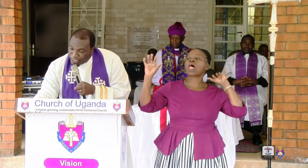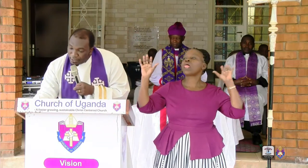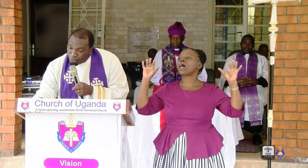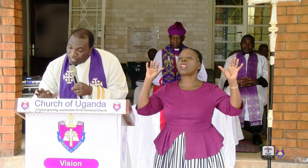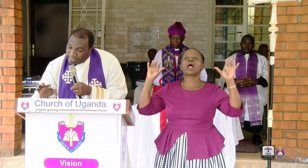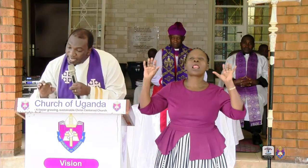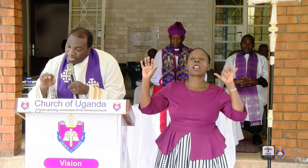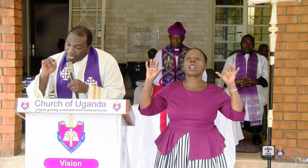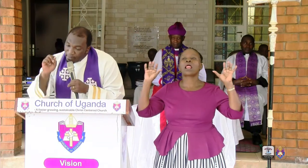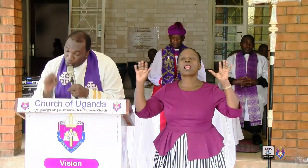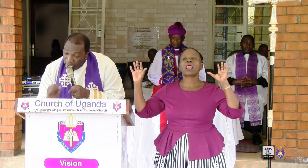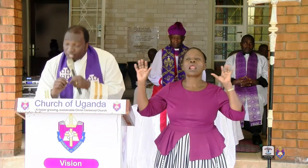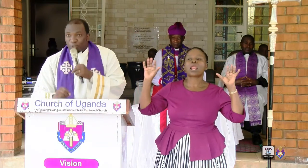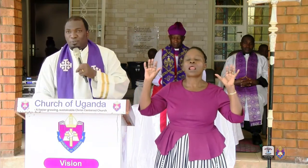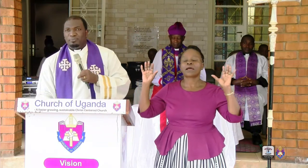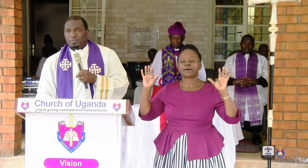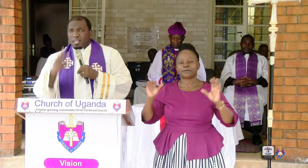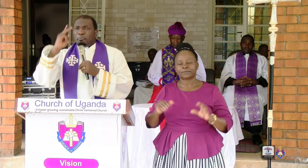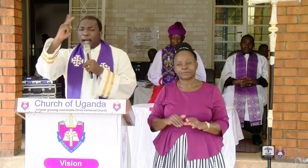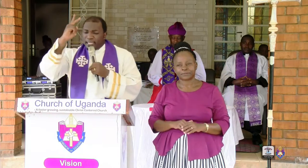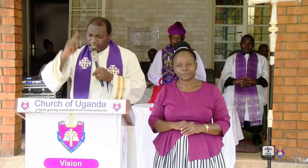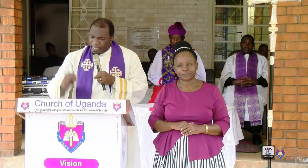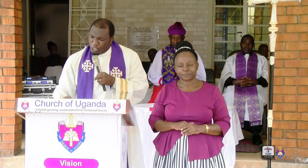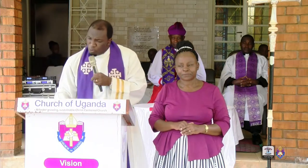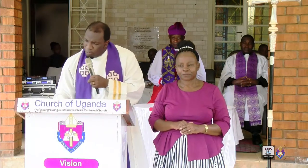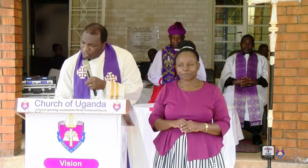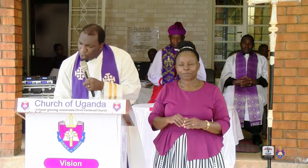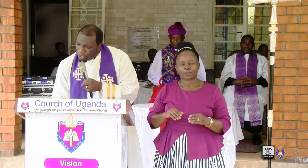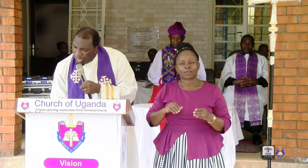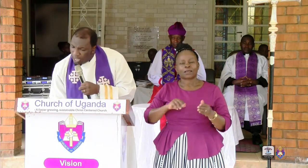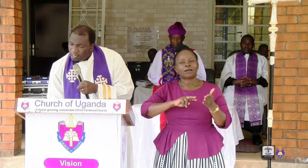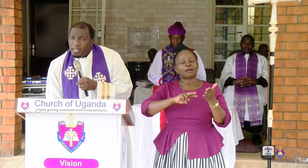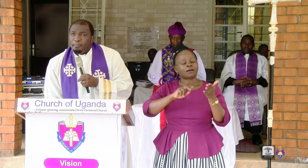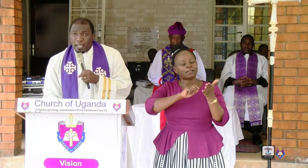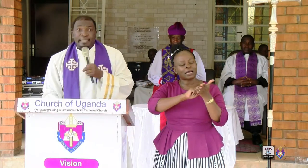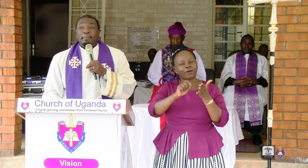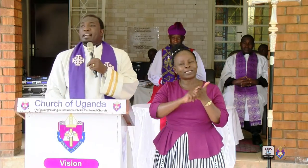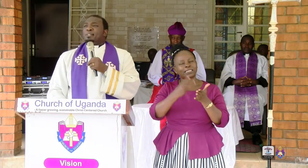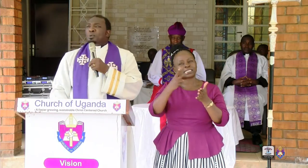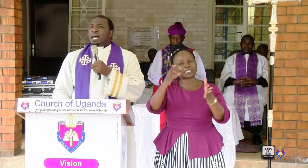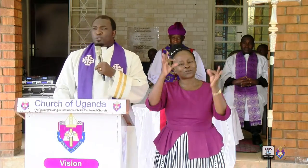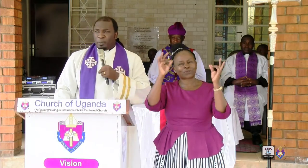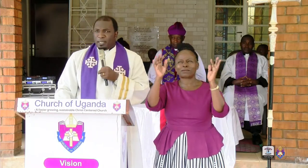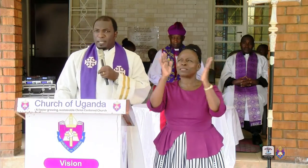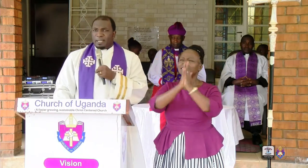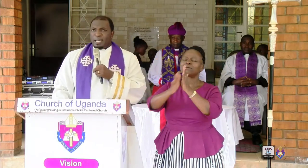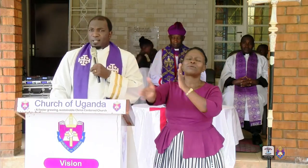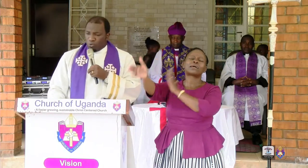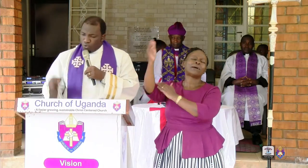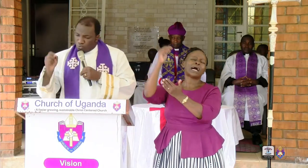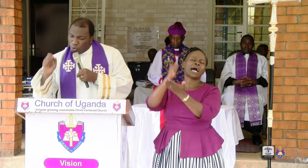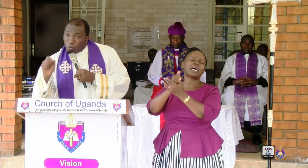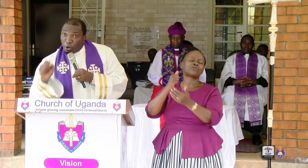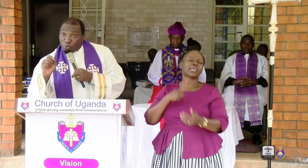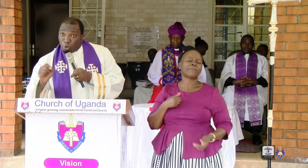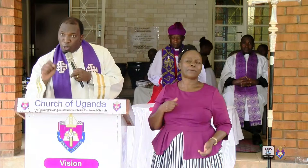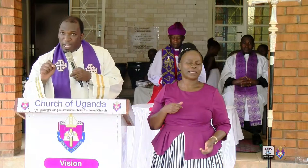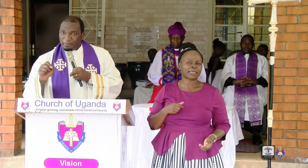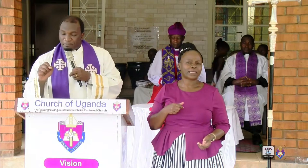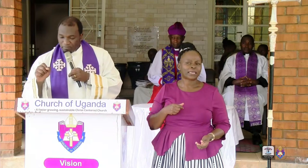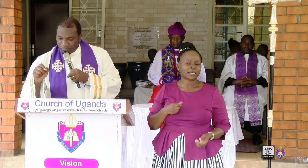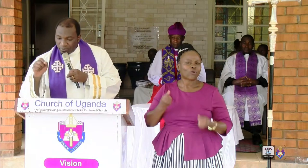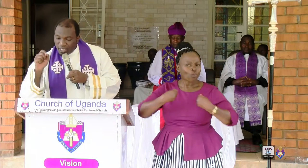Buli echitusaze momaso. Pandi sebi ntubibili biyoka. Biensaba Katonda tubiri.